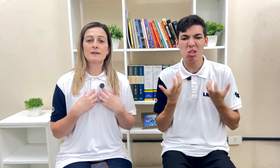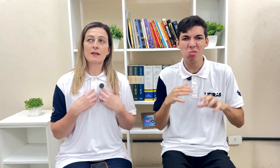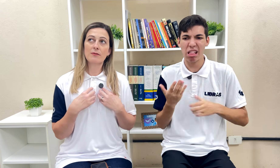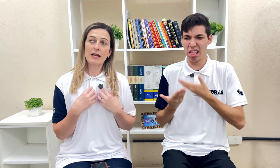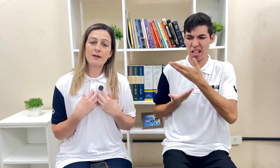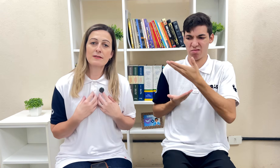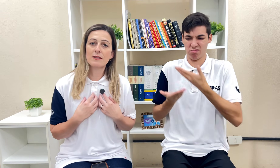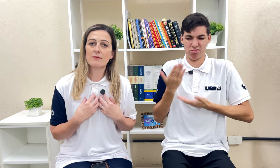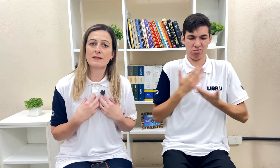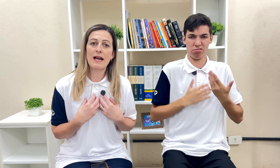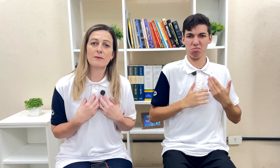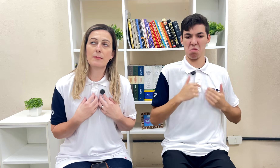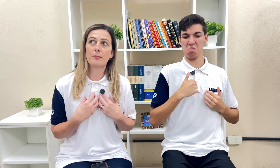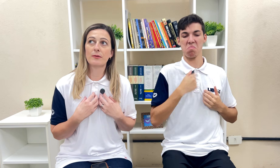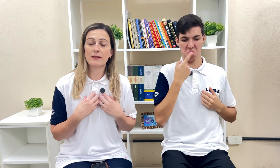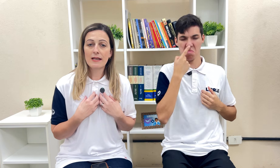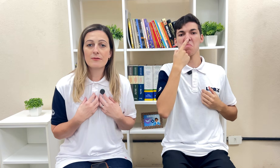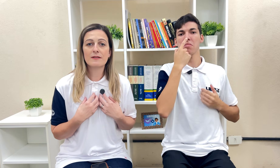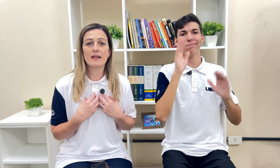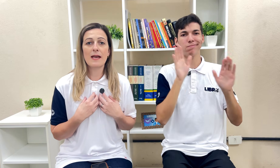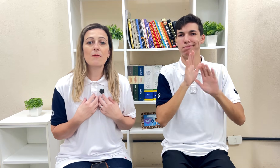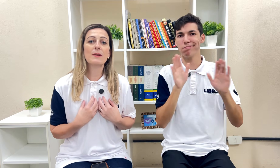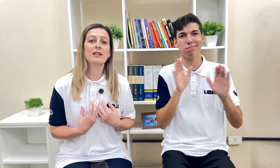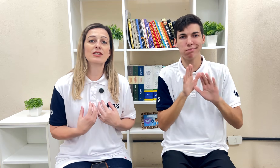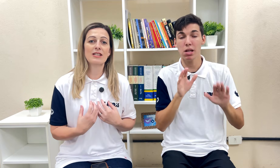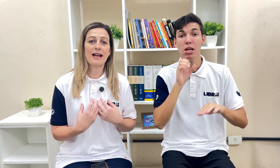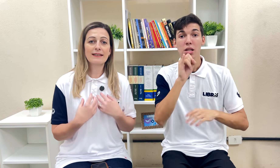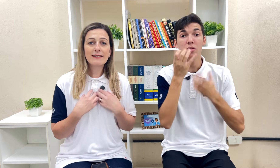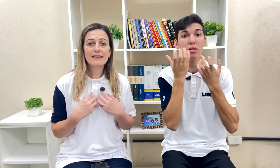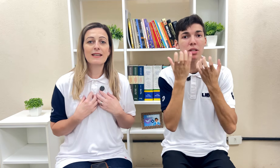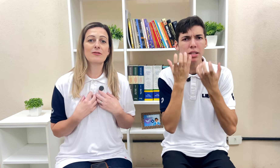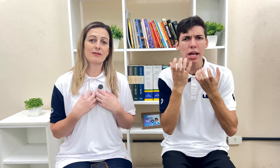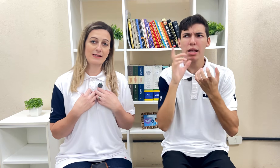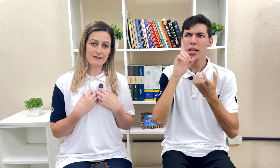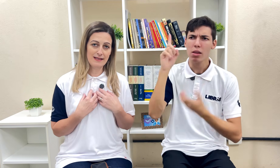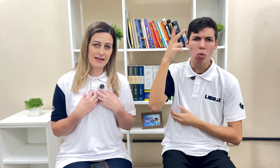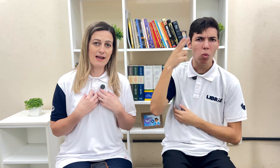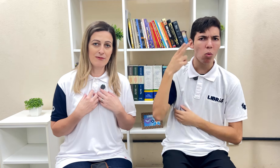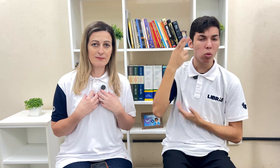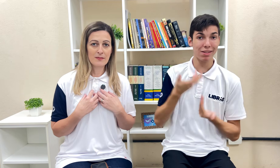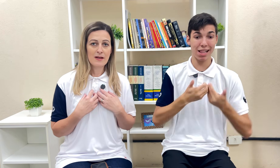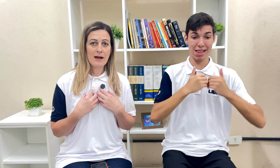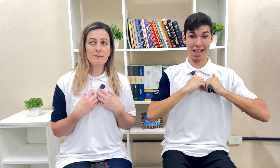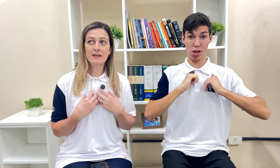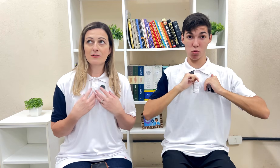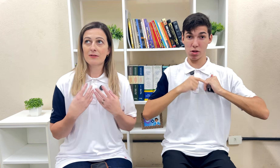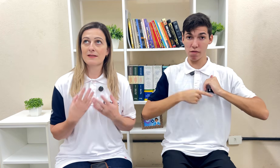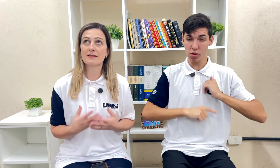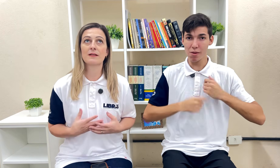eu quero ser usado por Deus, realmente aqui dentro tem que ser real. A minha adoração,